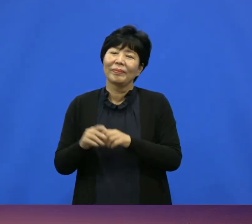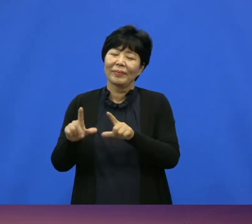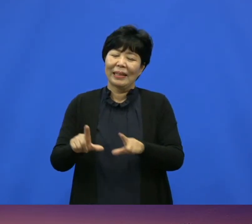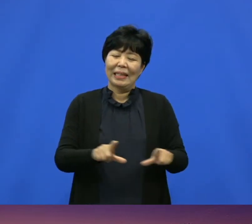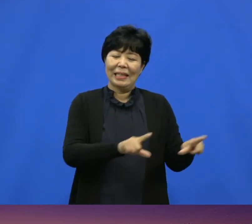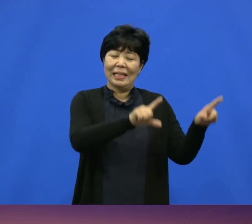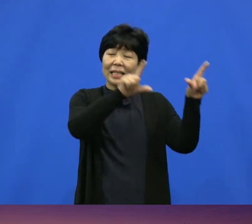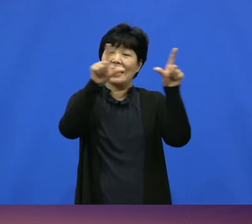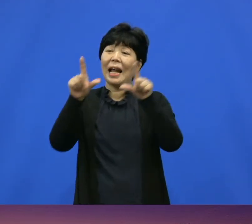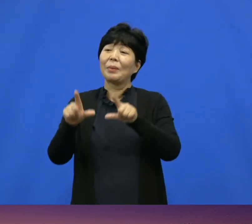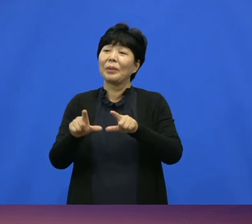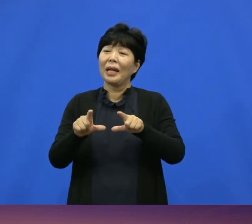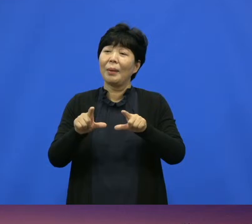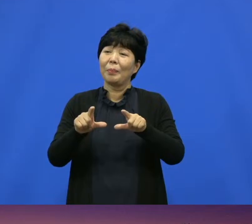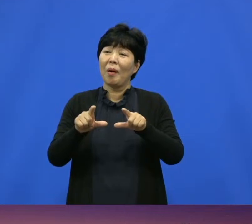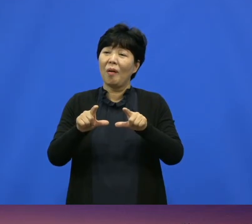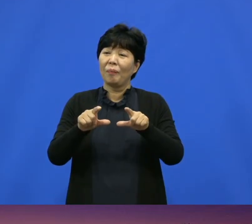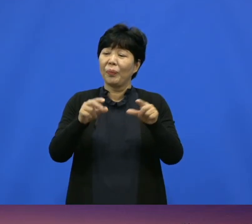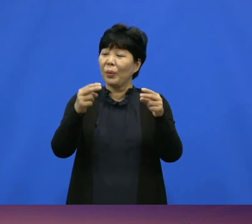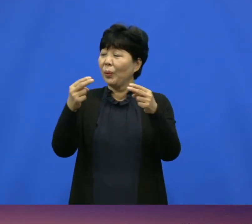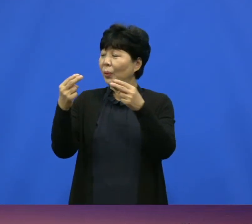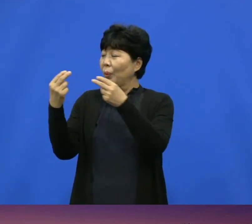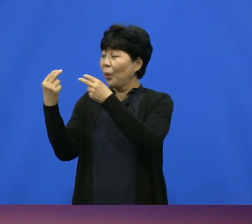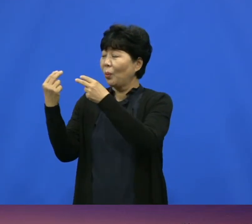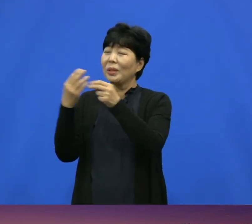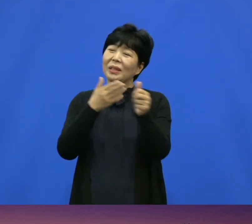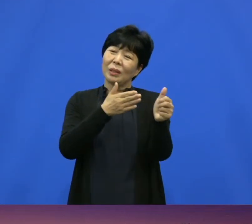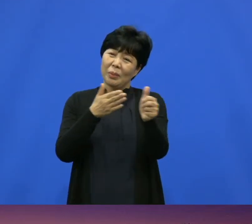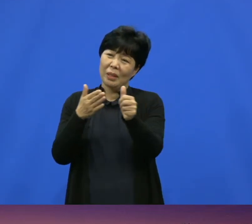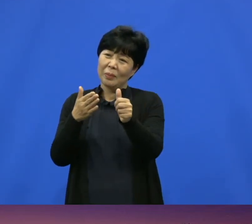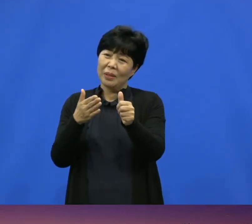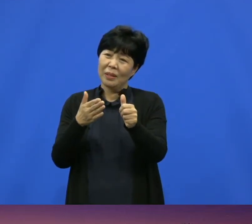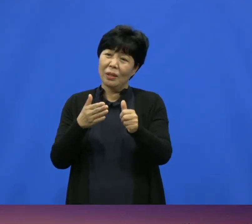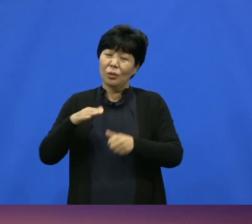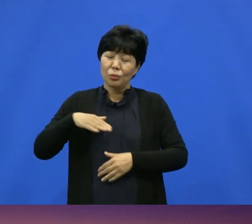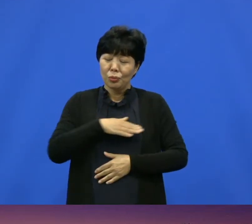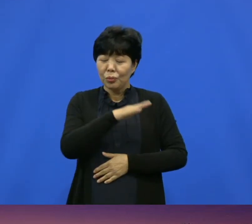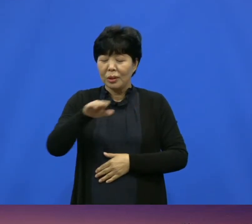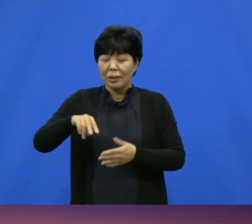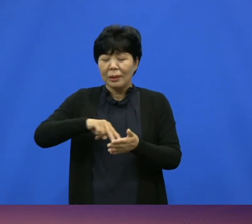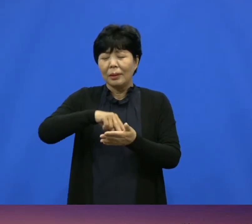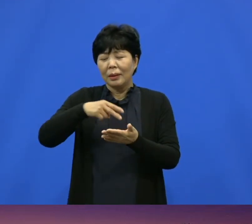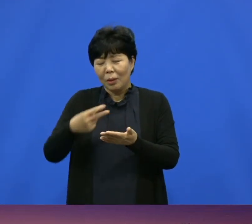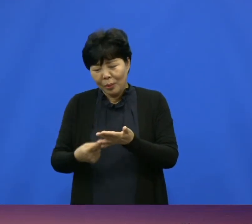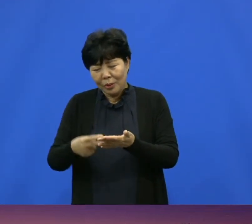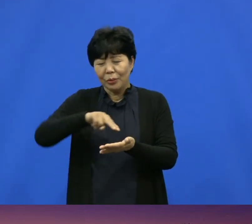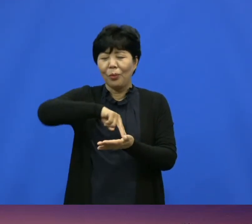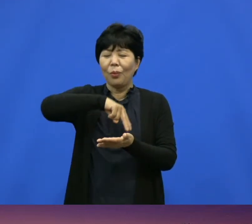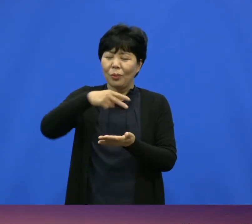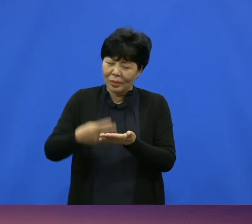한번 돌아보세요. 올 한 해도 우리는 넘어지고 또 넘어지고 또 넘어지고 또 넘어졌는데